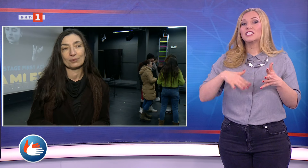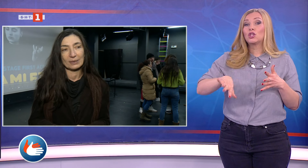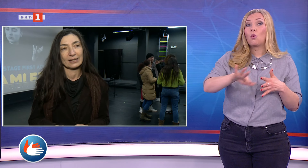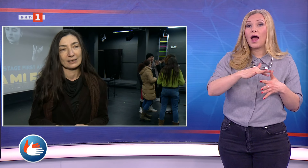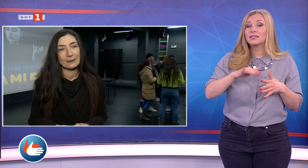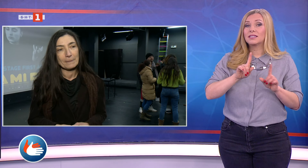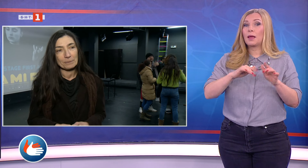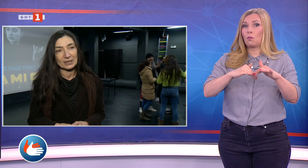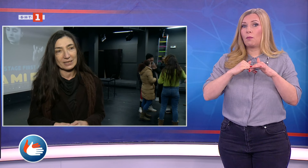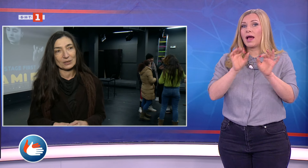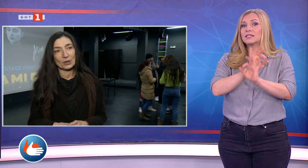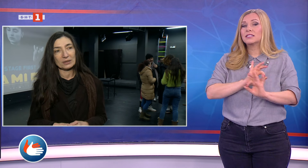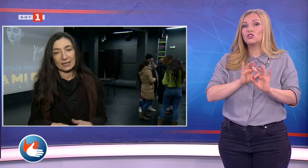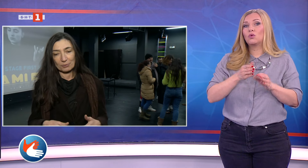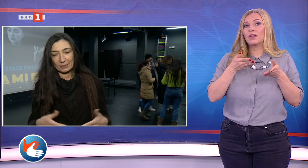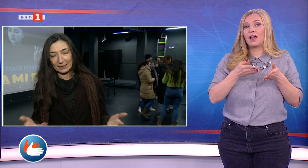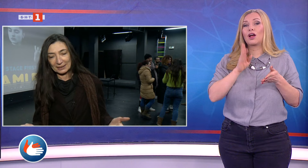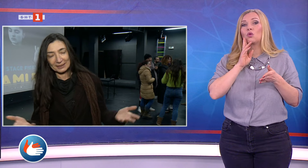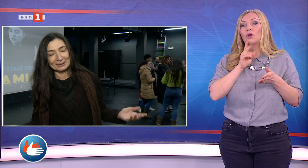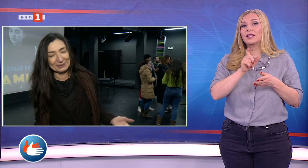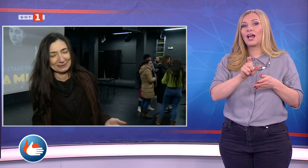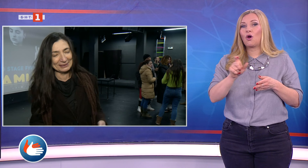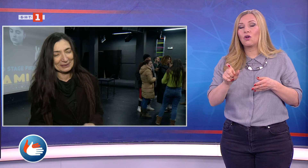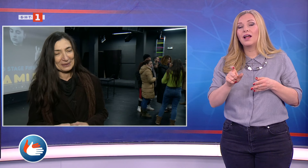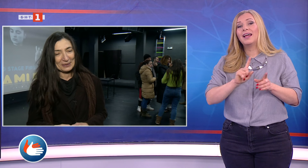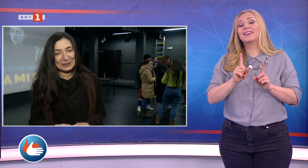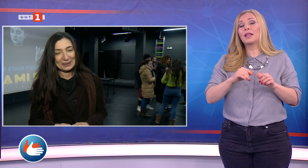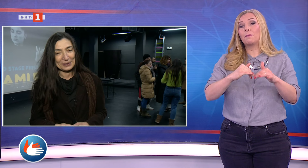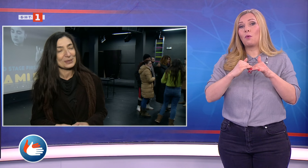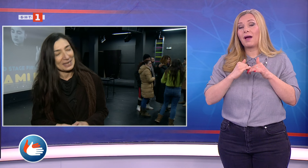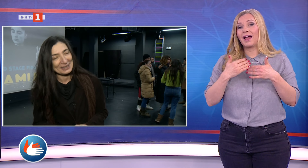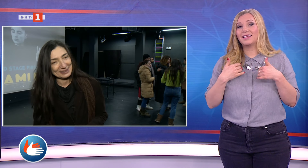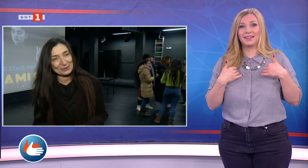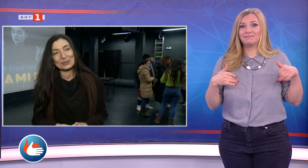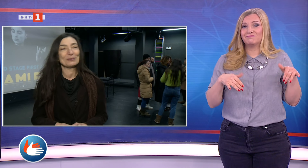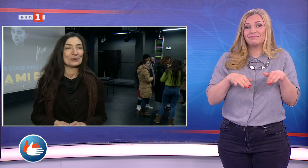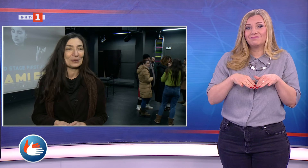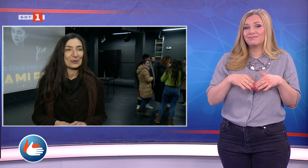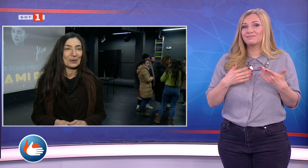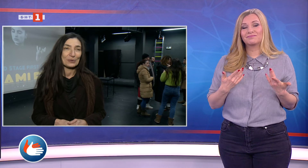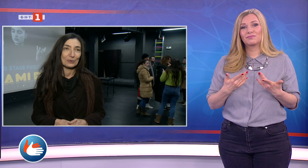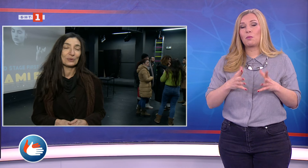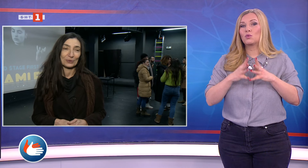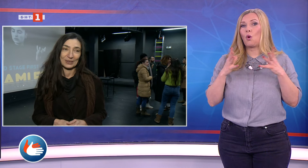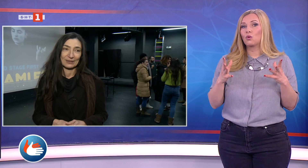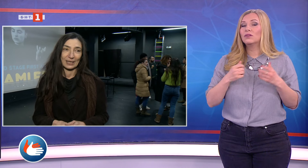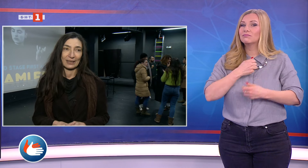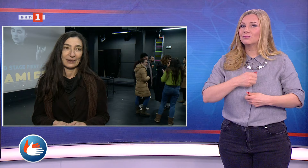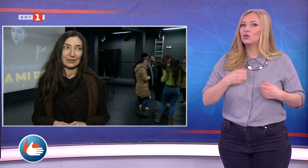помага на тези хора. Тя не помага и на останалите особено много. Общото трудно е